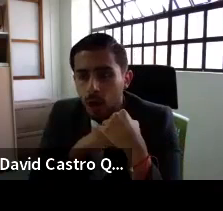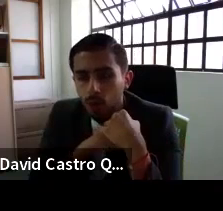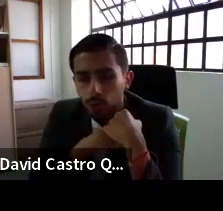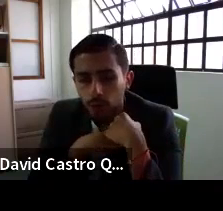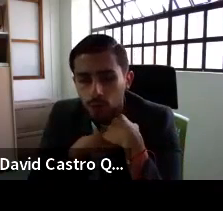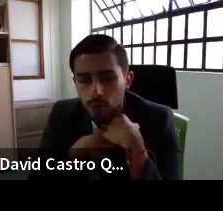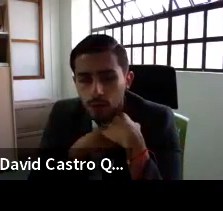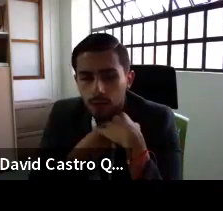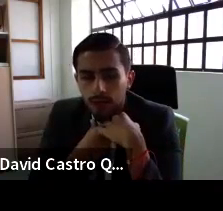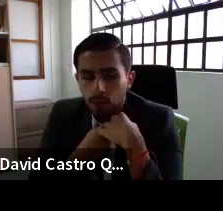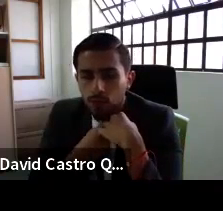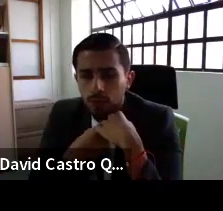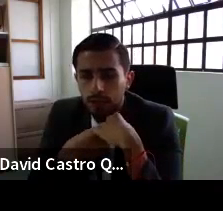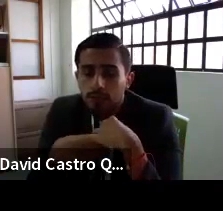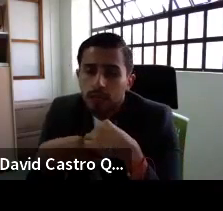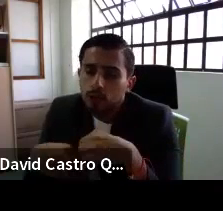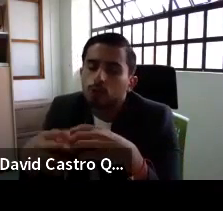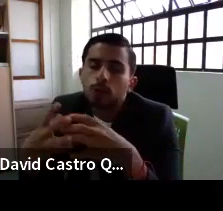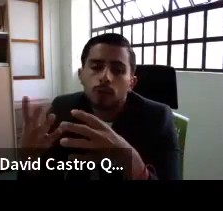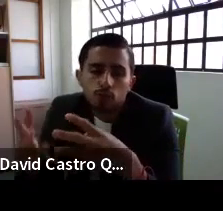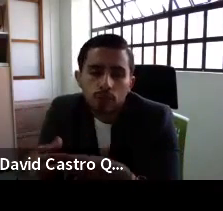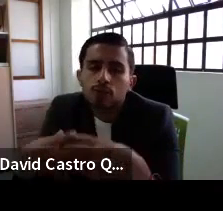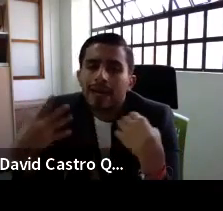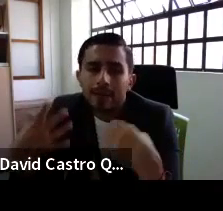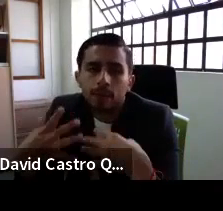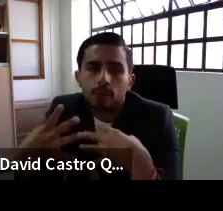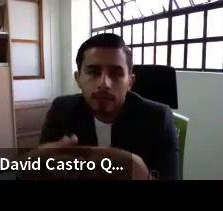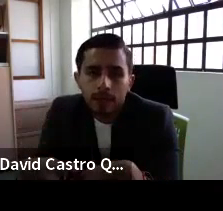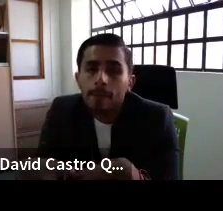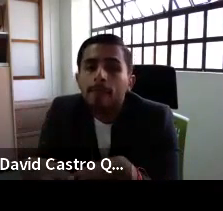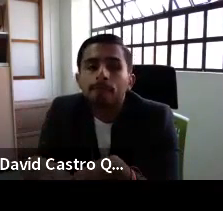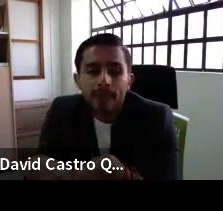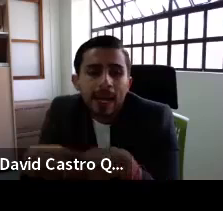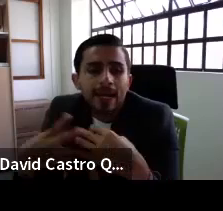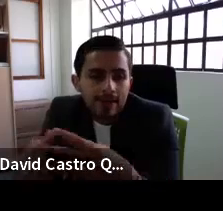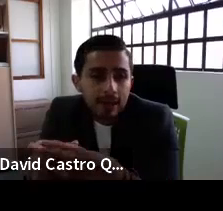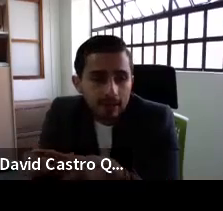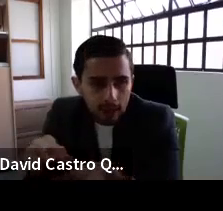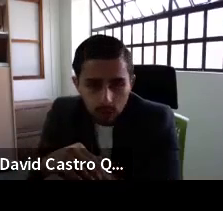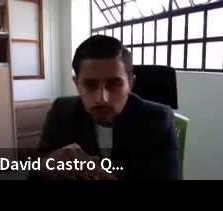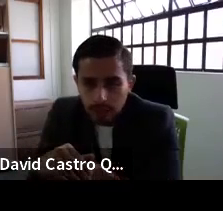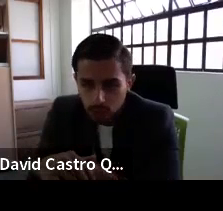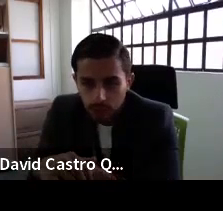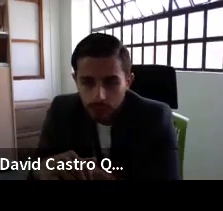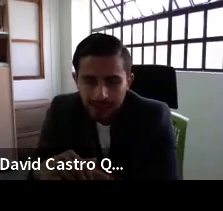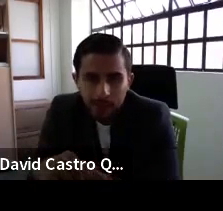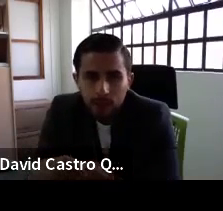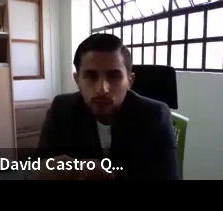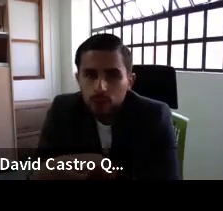dado muy buenos, digamos, rendimientos o muy buenos resultados. ¿En términos de qué? Del alcance que ha tenido, que es lo que realmente a nosotros nos